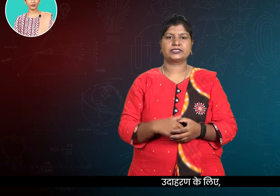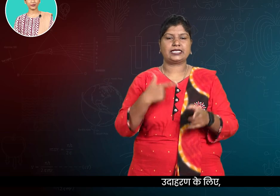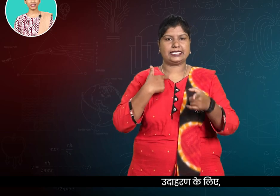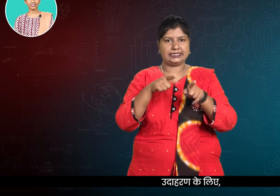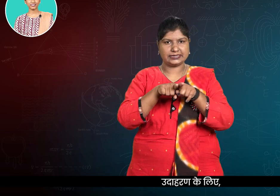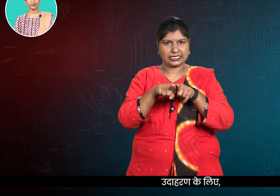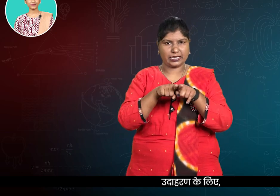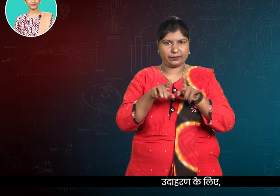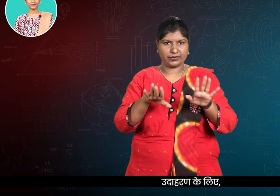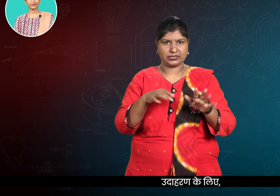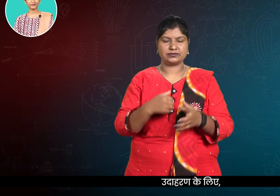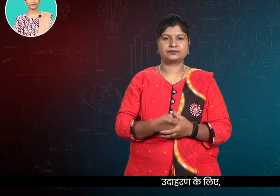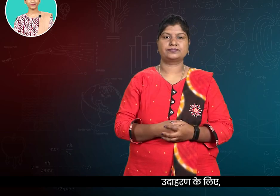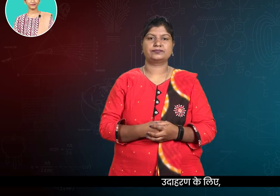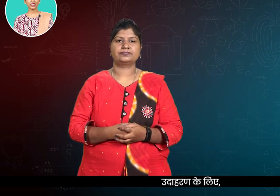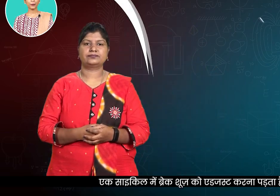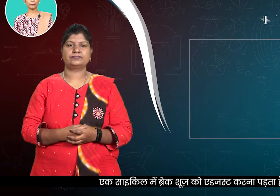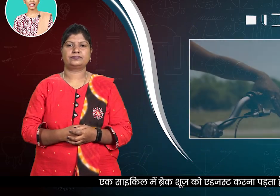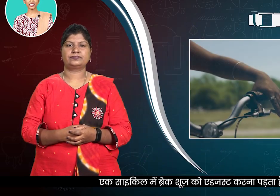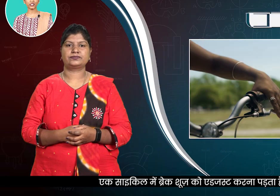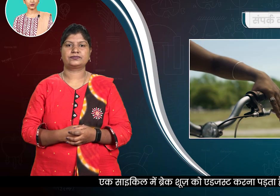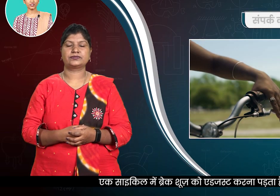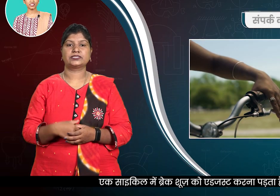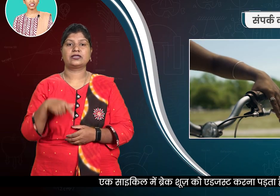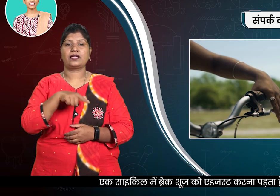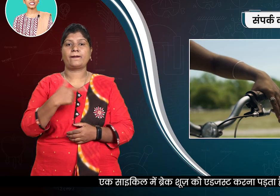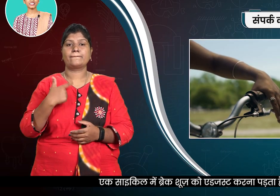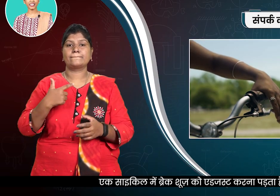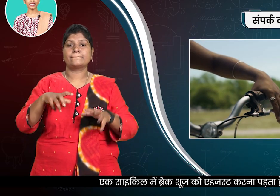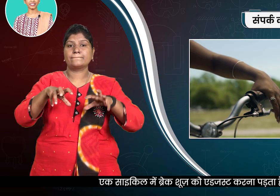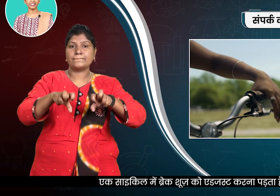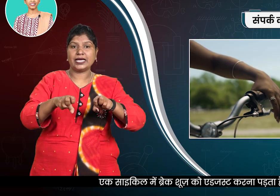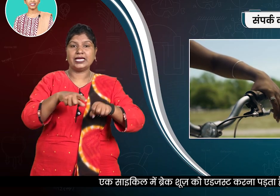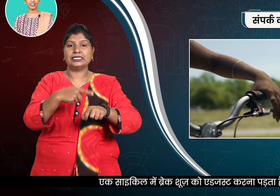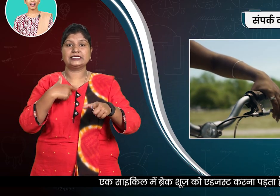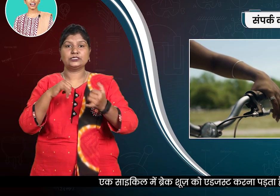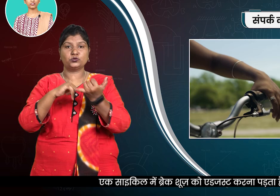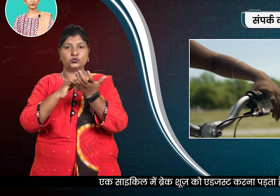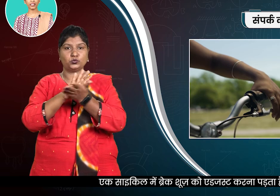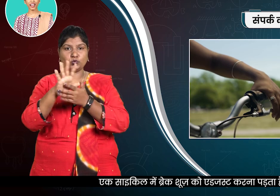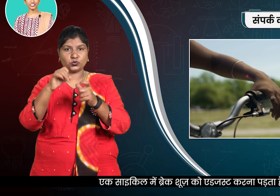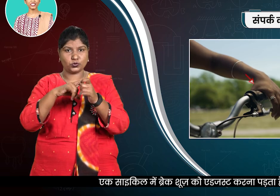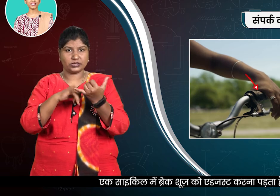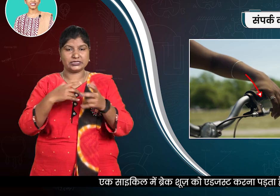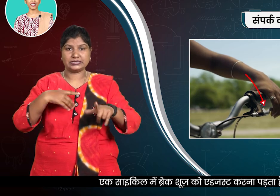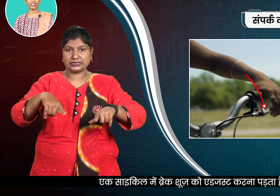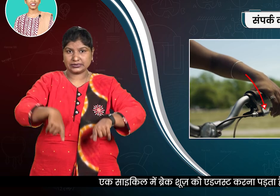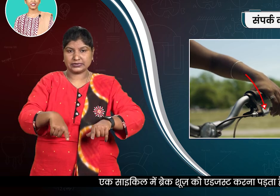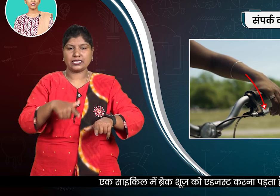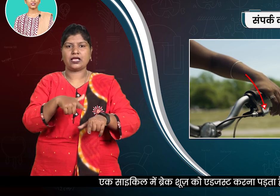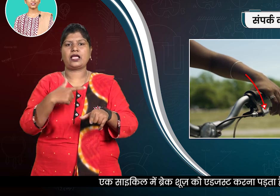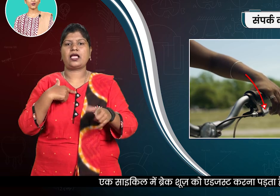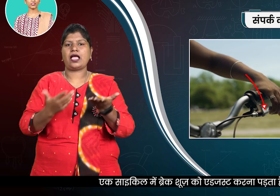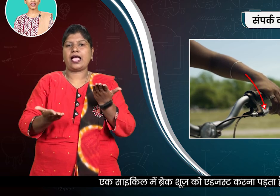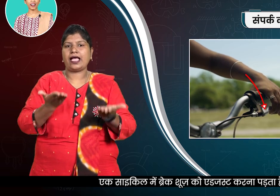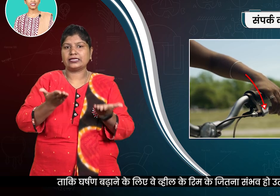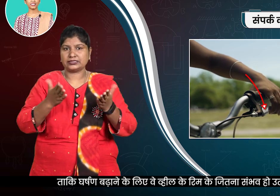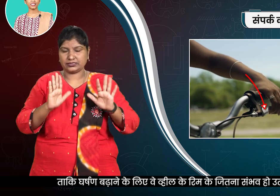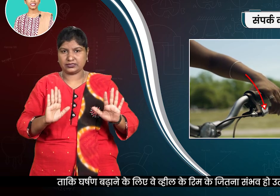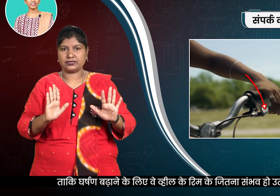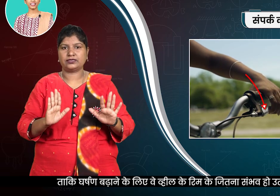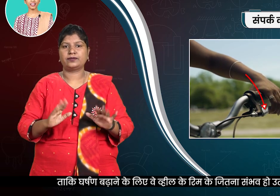उधारन के लिए एक साइकल में ब्रेक शूस को एड़िस्ट करना पड़ता है